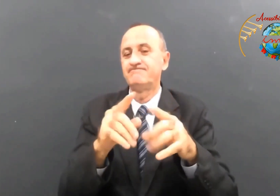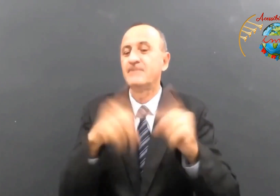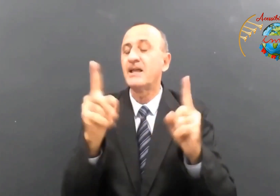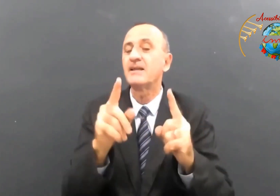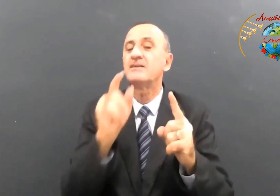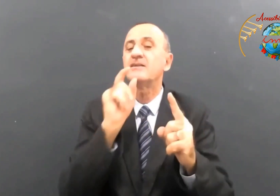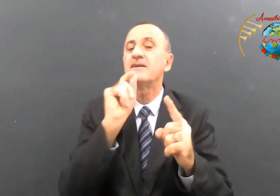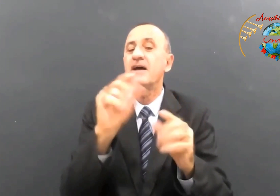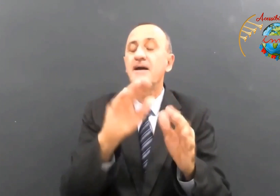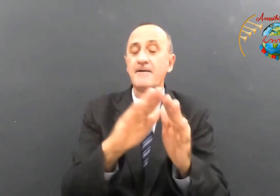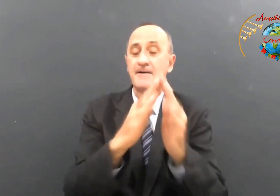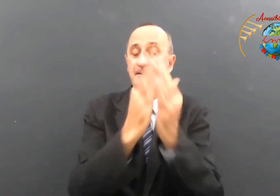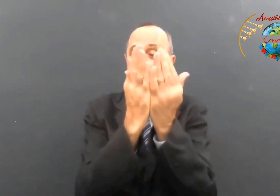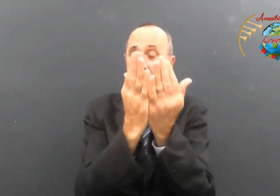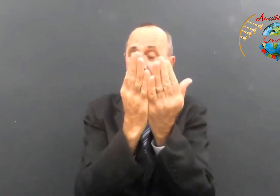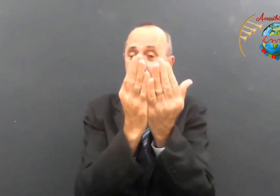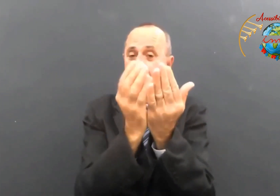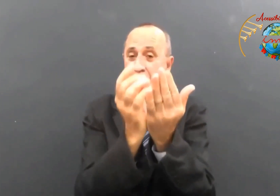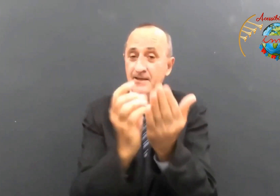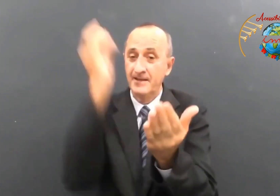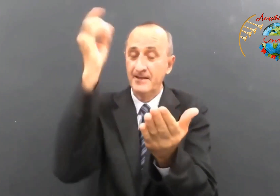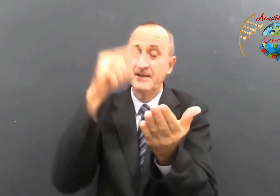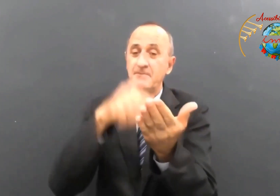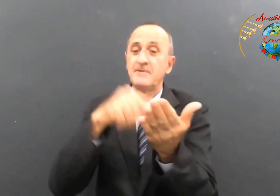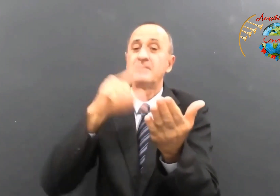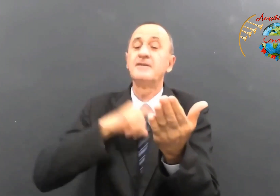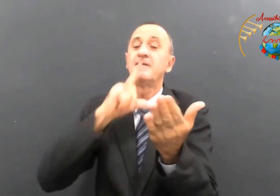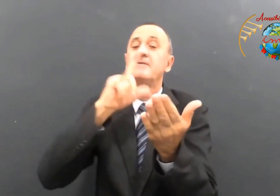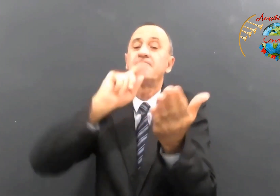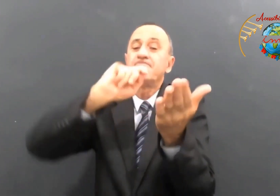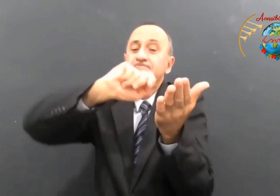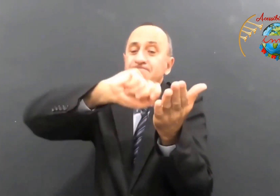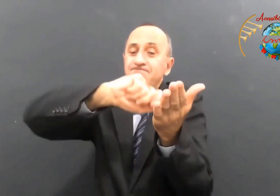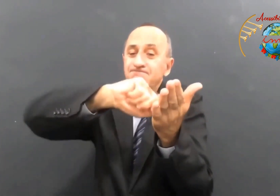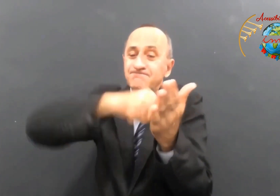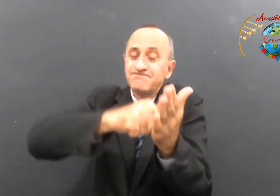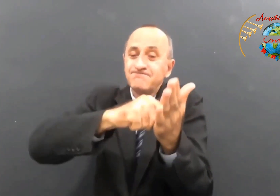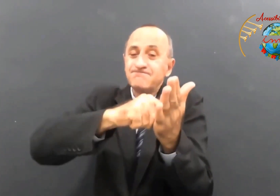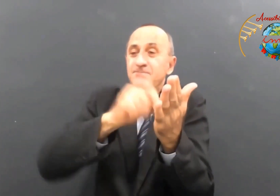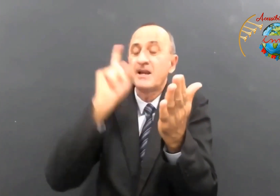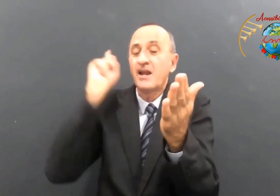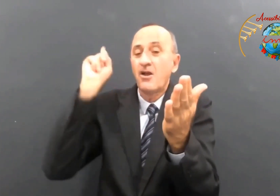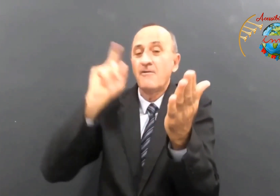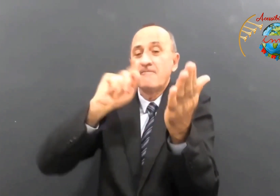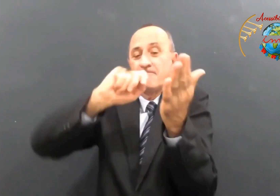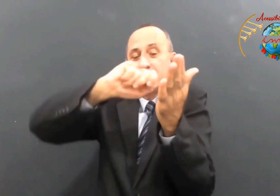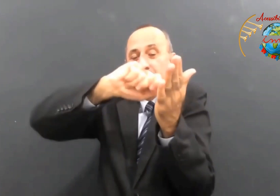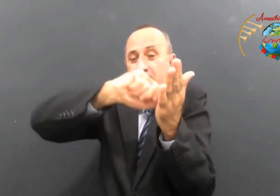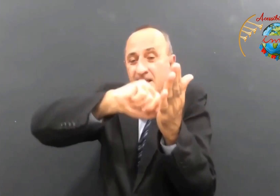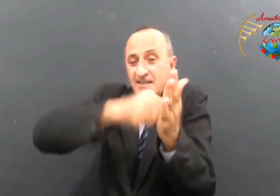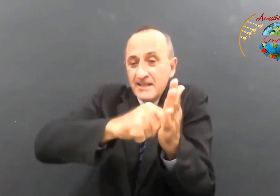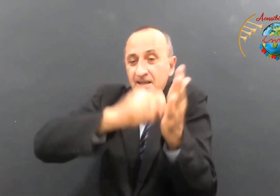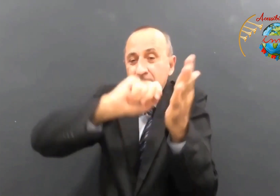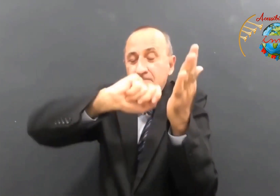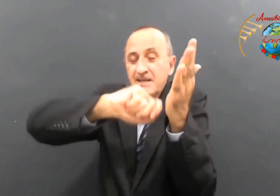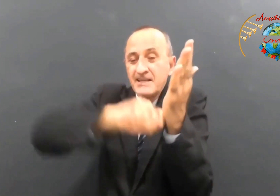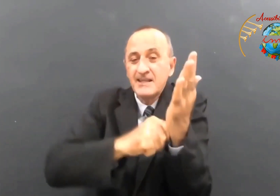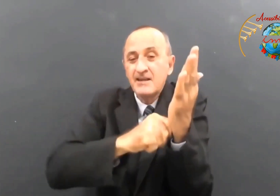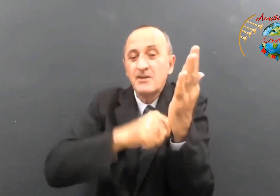Mas a palavra de Deus, ela tem um segredo, veja aqui, olha, um segredo. E esse segredo, como ele